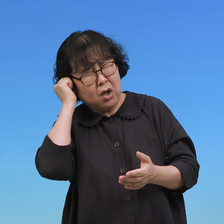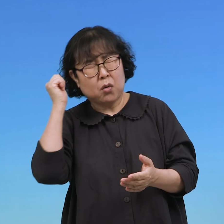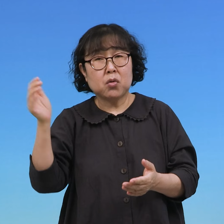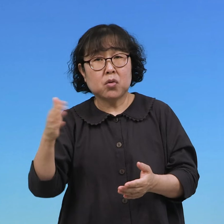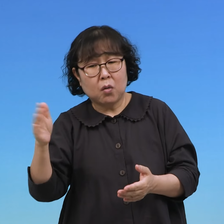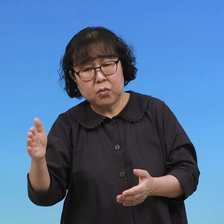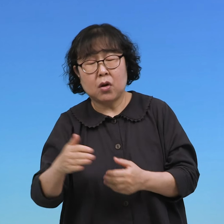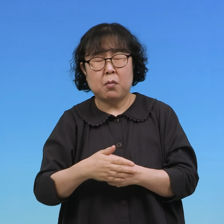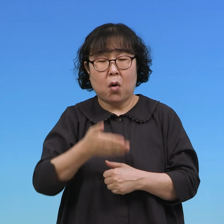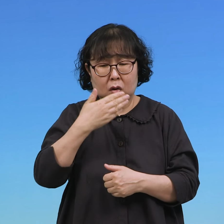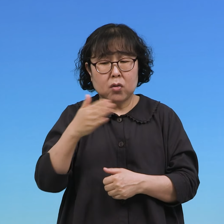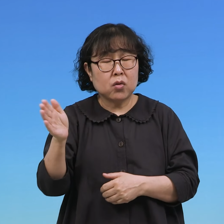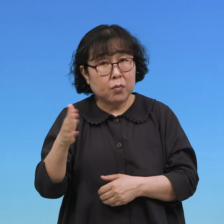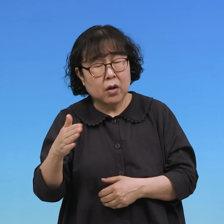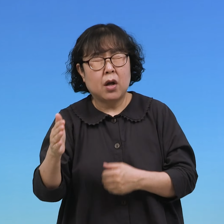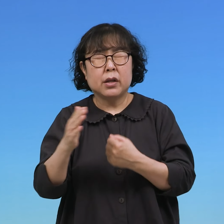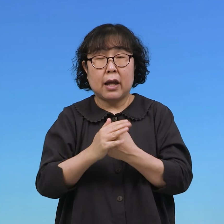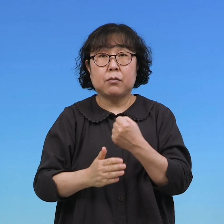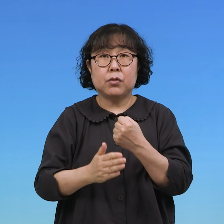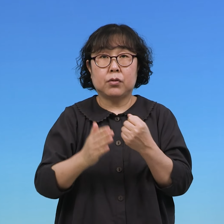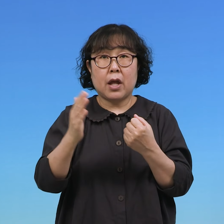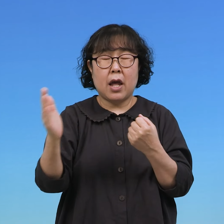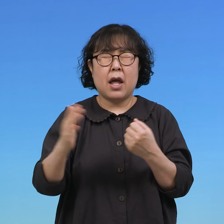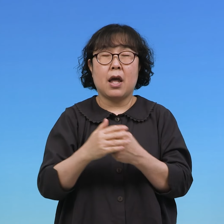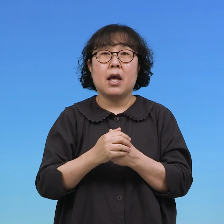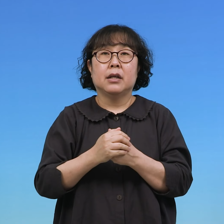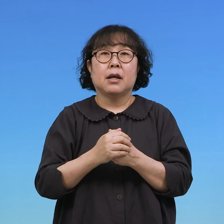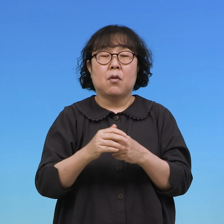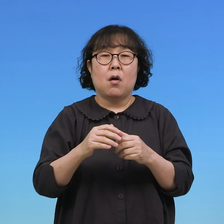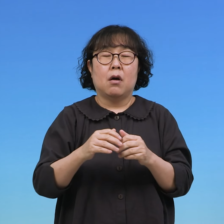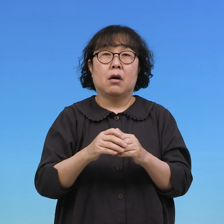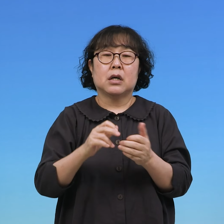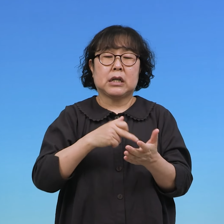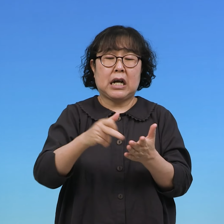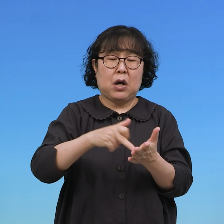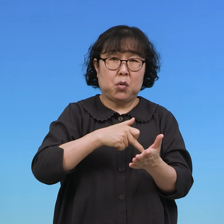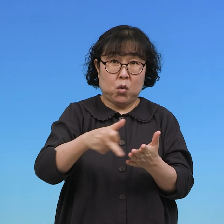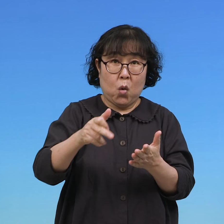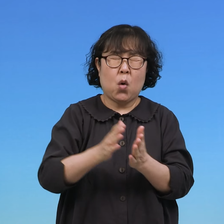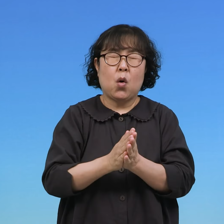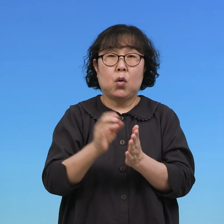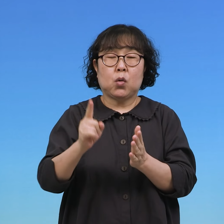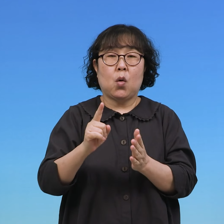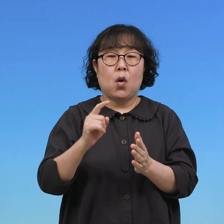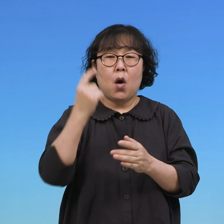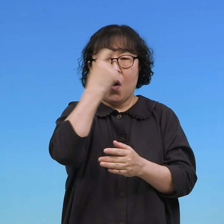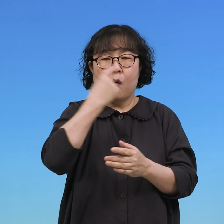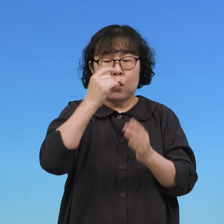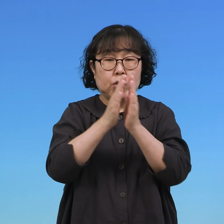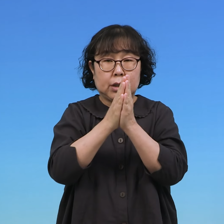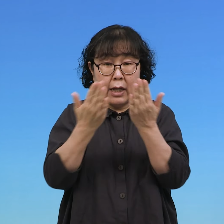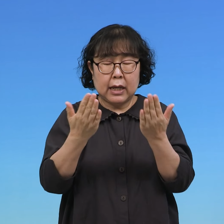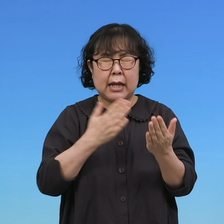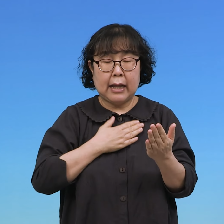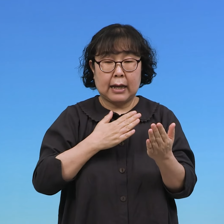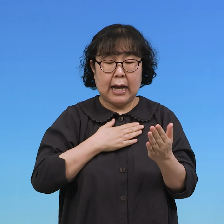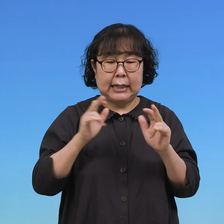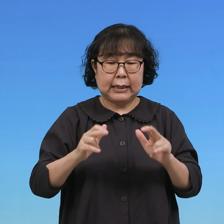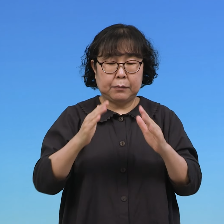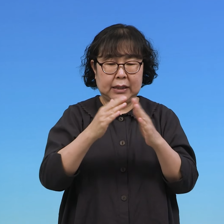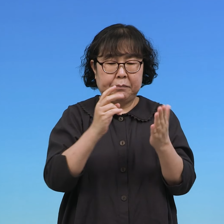아무것도 없으니까요, 이제 이 카카오톡 오픈 채팅이나 페이스북 같은 데다가 이런 글을 올린대요. 내가 지금 이런